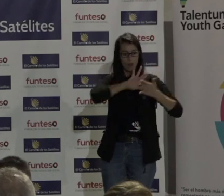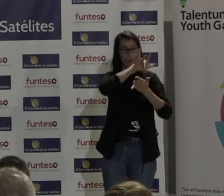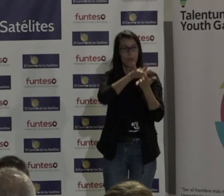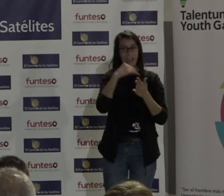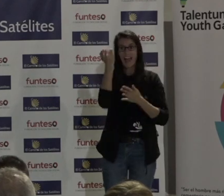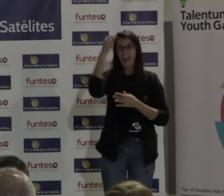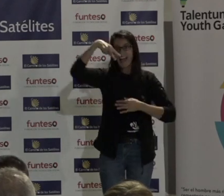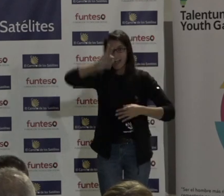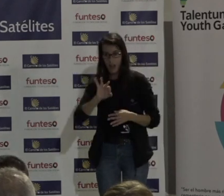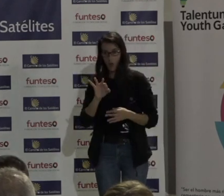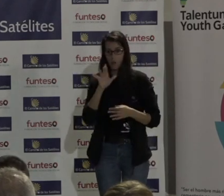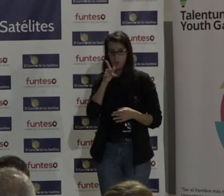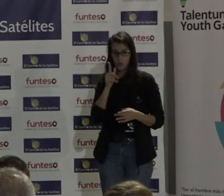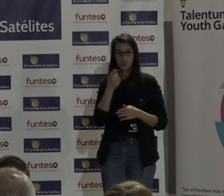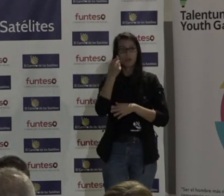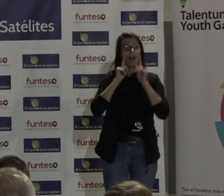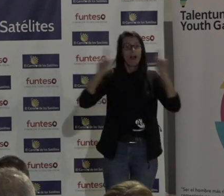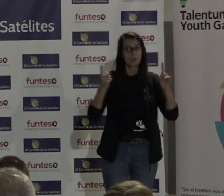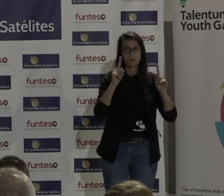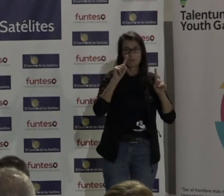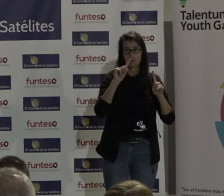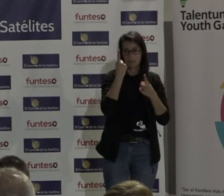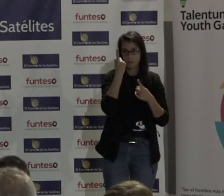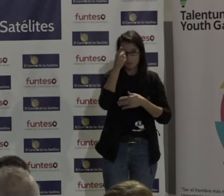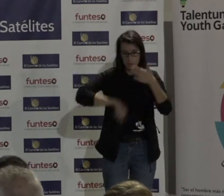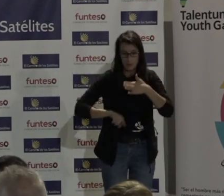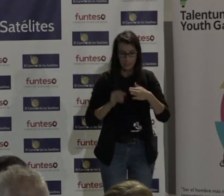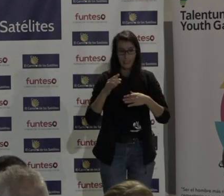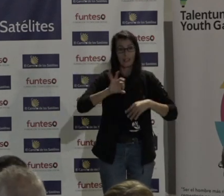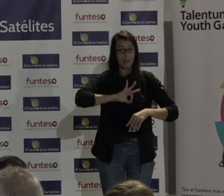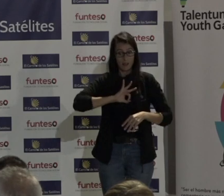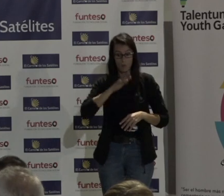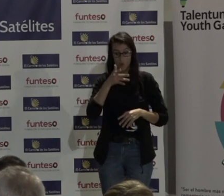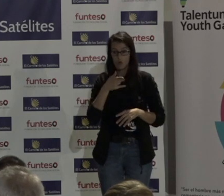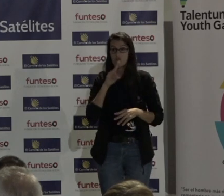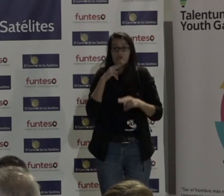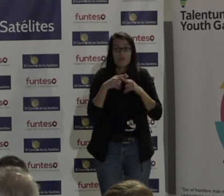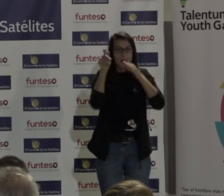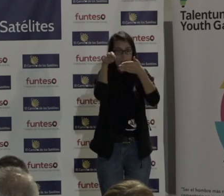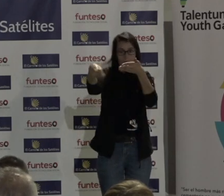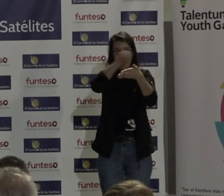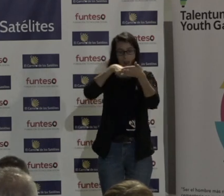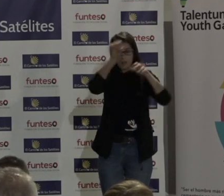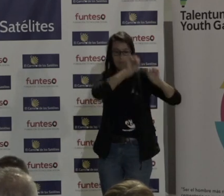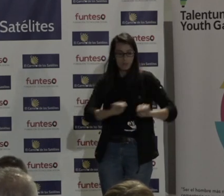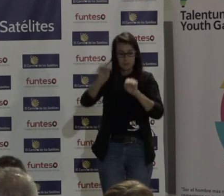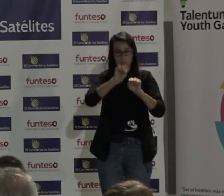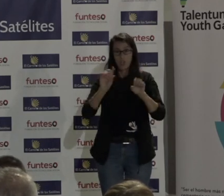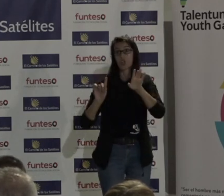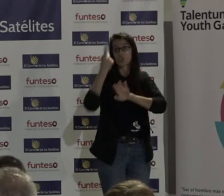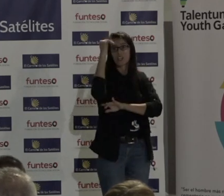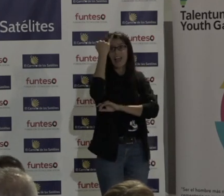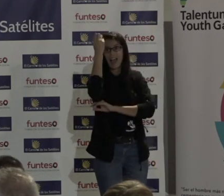Jano. Jano aún está protegiendo nuestro calendario a través del nombre del primer mes. Jano es un dios muy